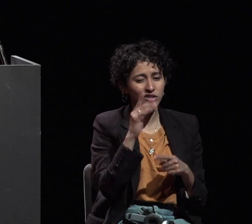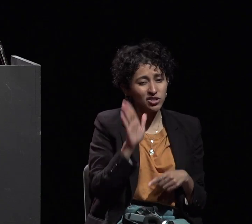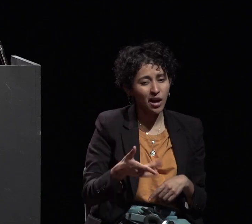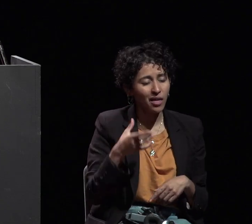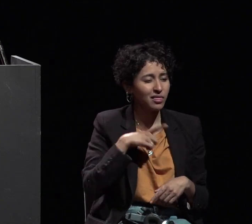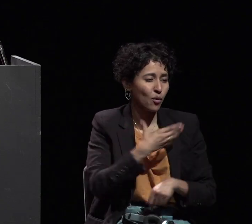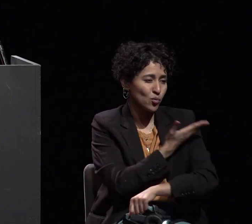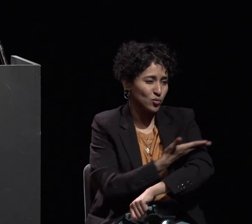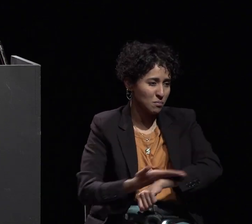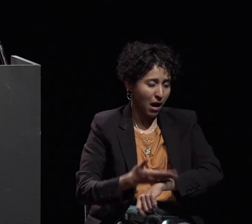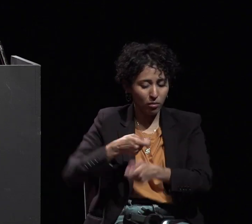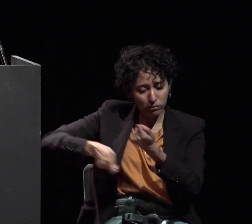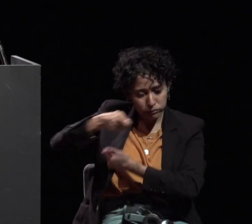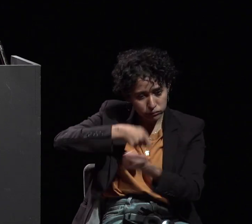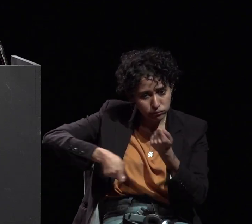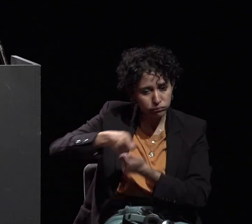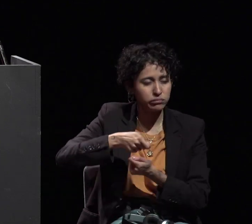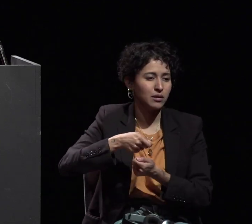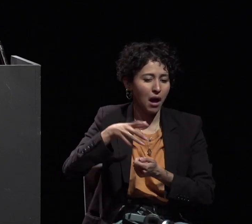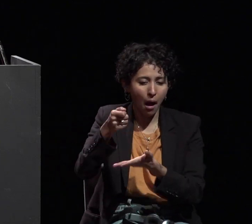mercantilização?